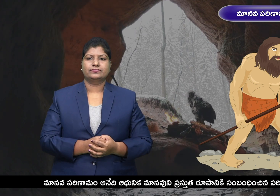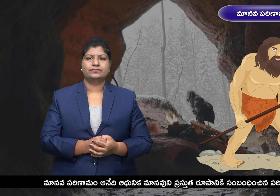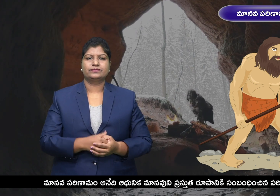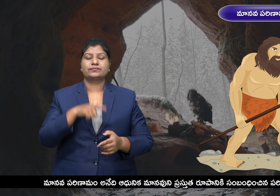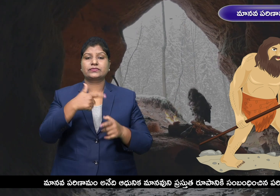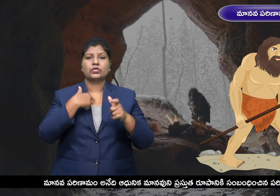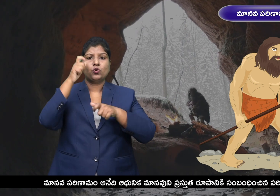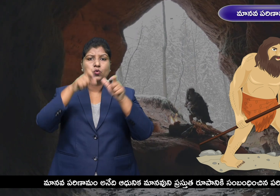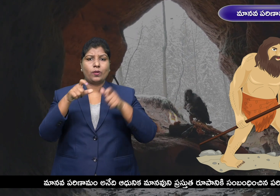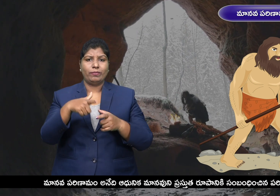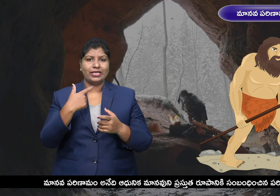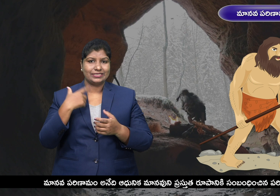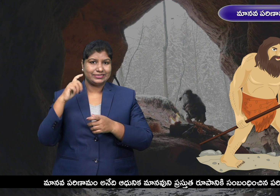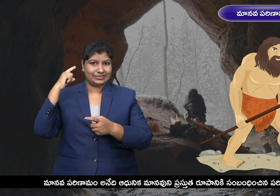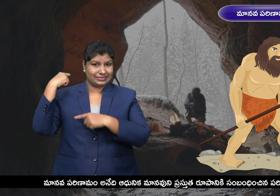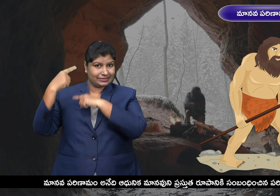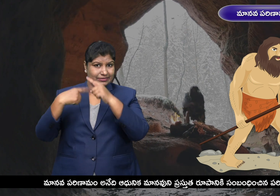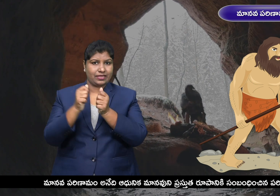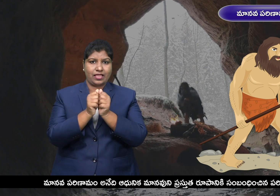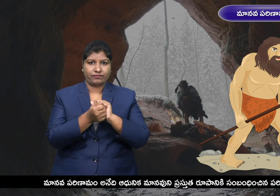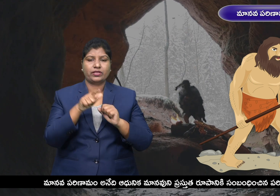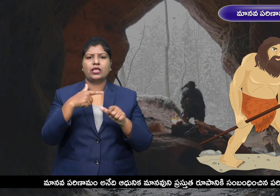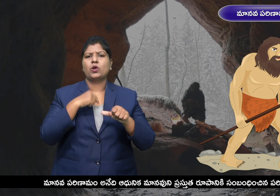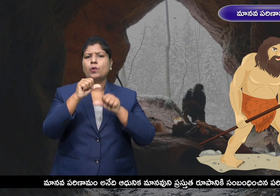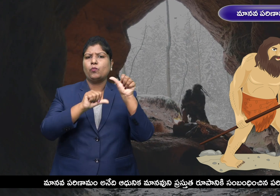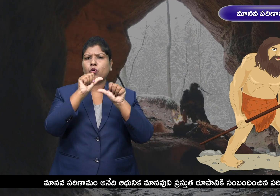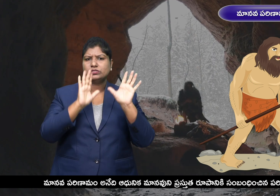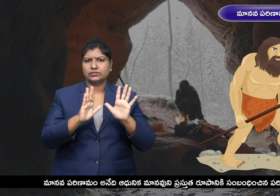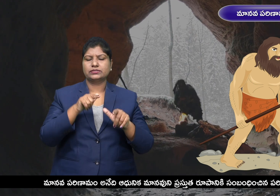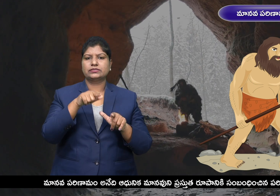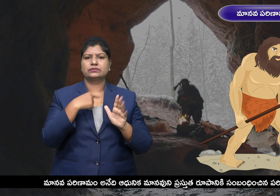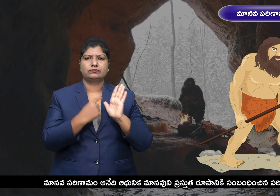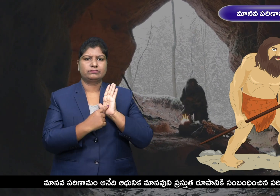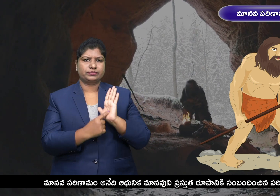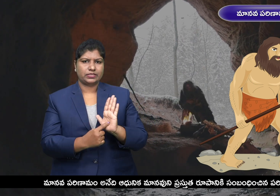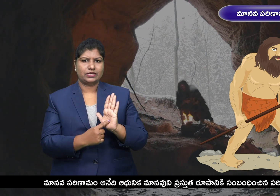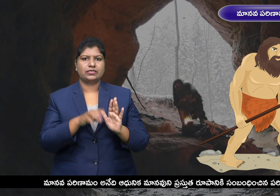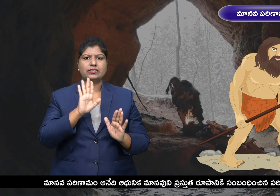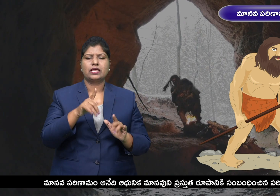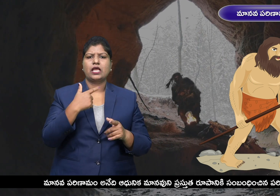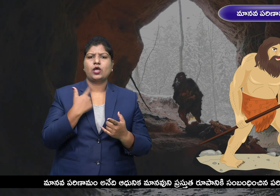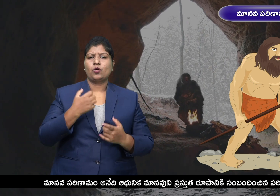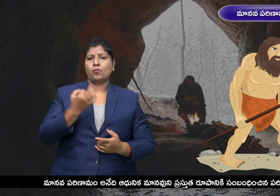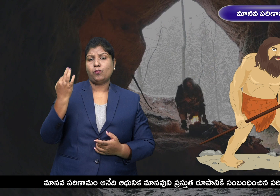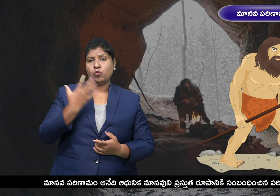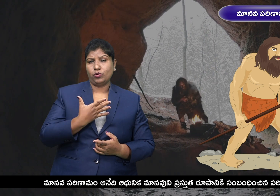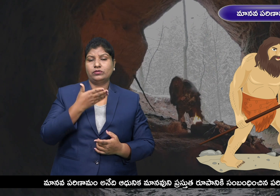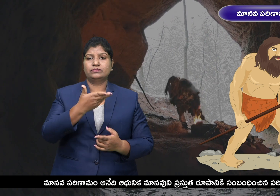మానవ పరిణామం అనేది ఆధునిక మానవుని ప్రస్తుత రూపానికి సంబంధించిన పరిణామ ప్రక్రియ.